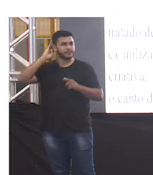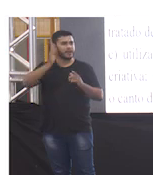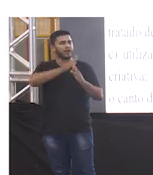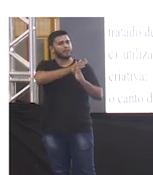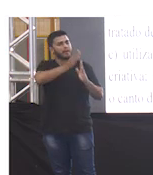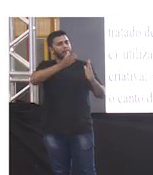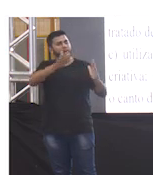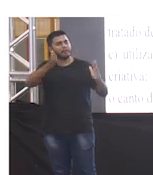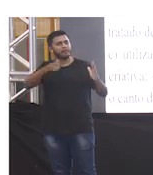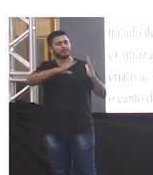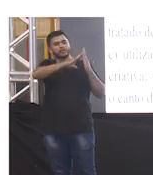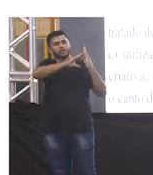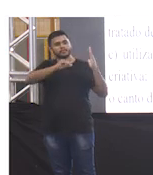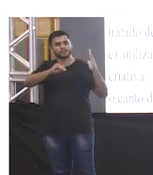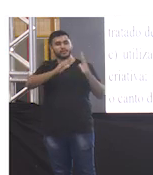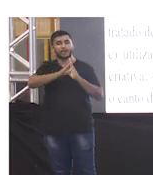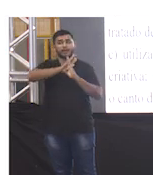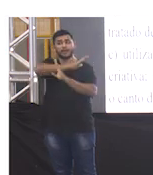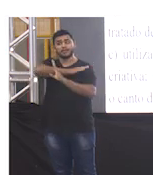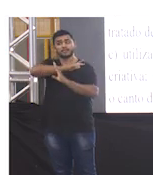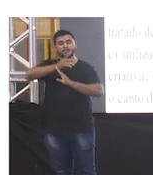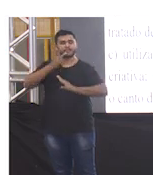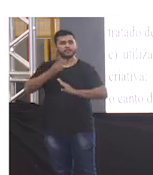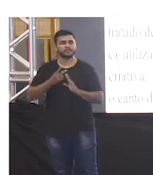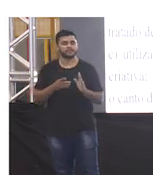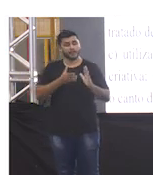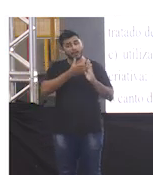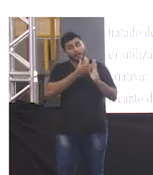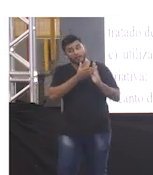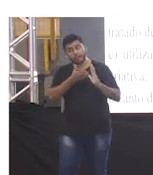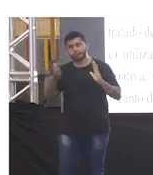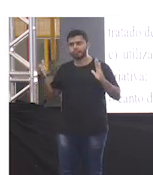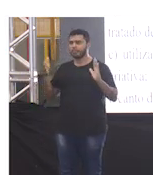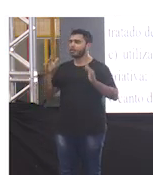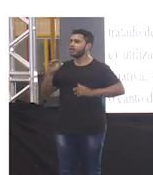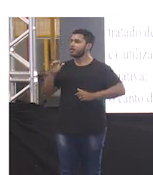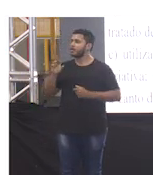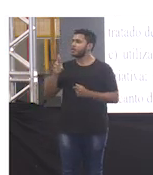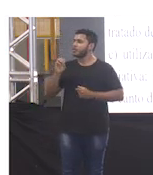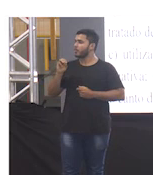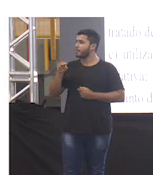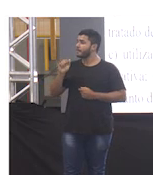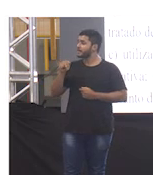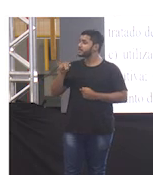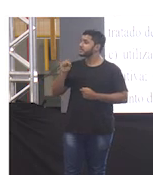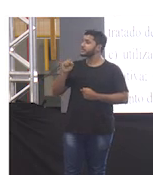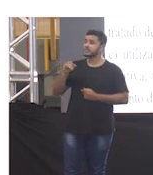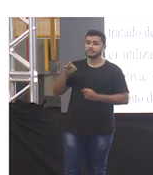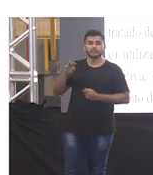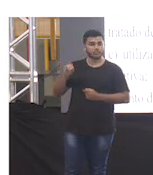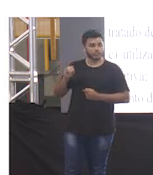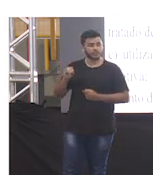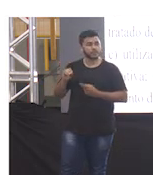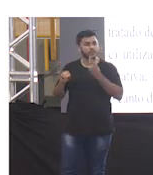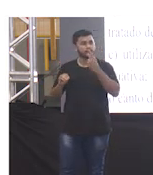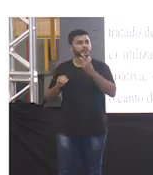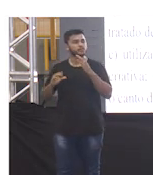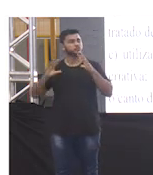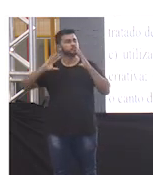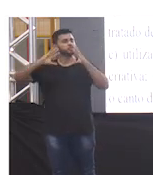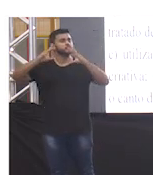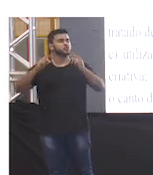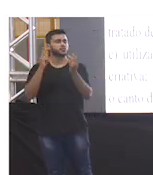arcadismo. A poesia romântica é uma poesia mais popular, tanto que os românticos adoram a